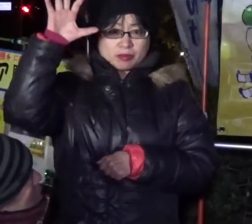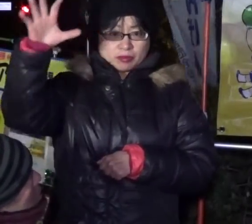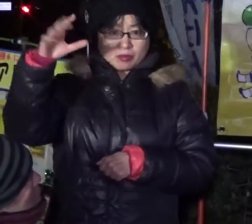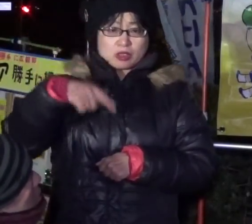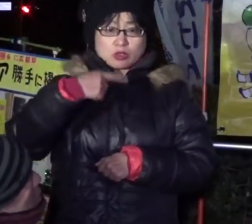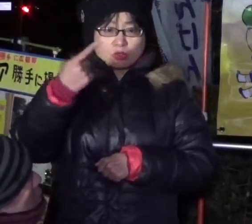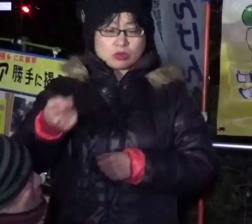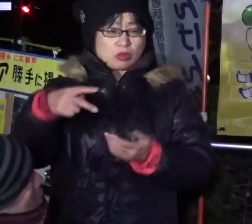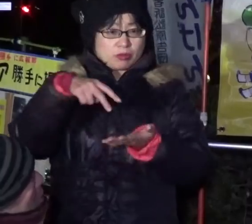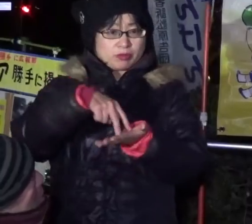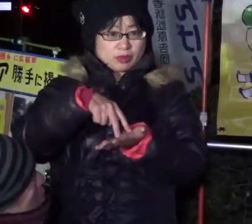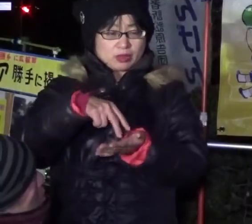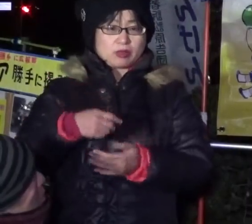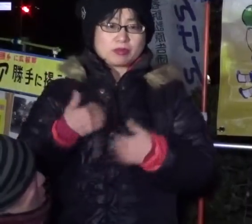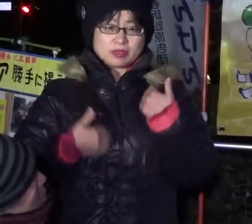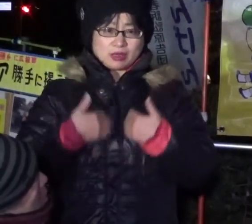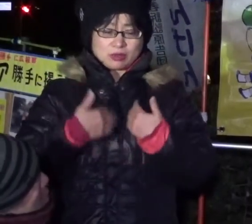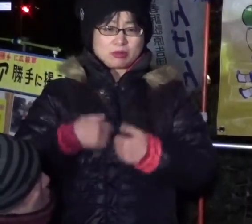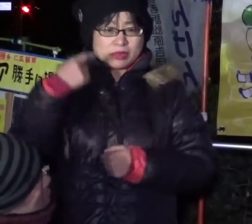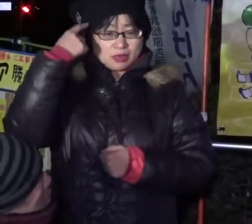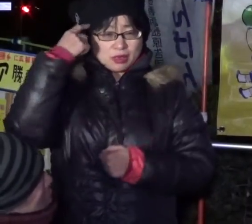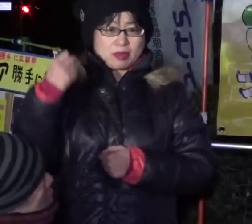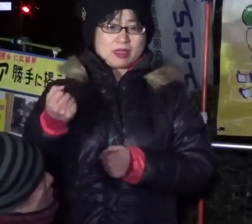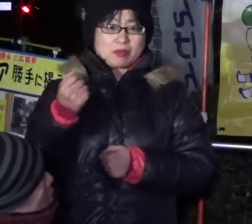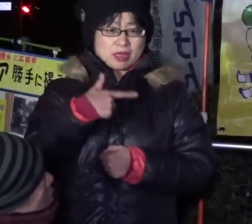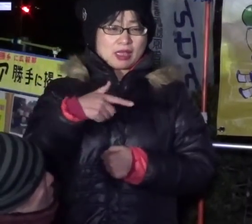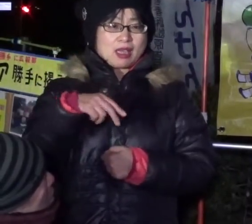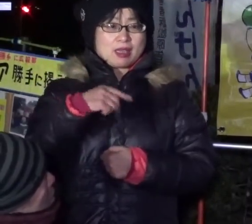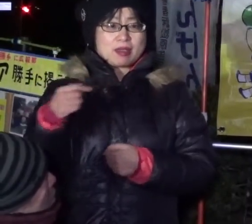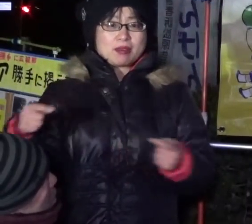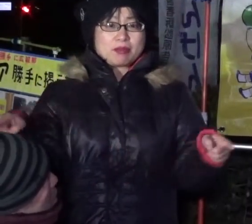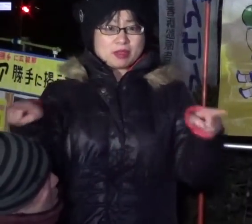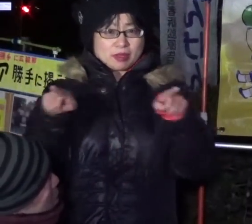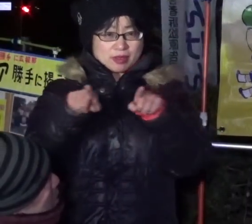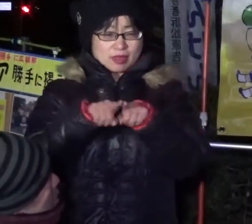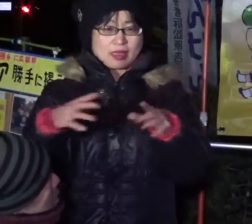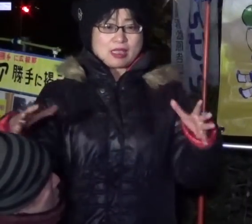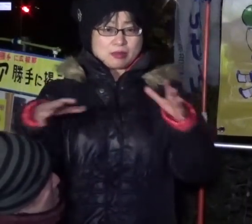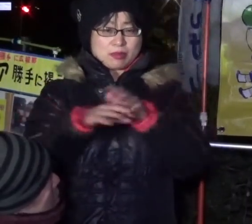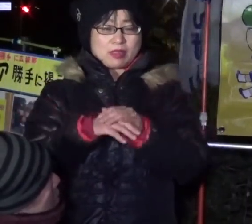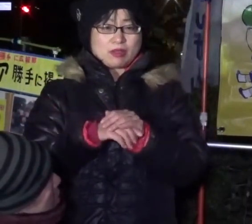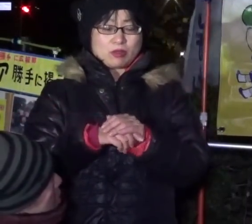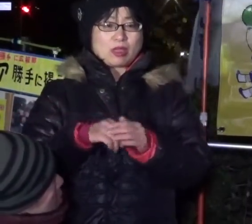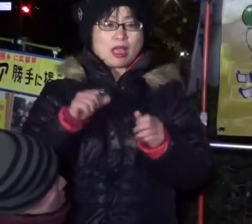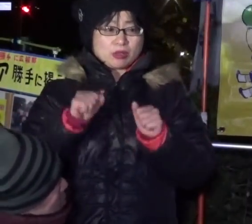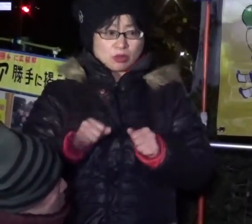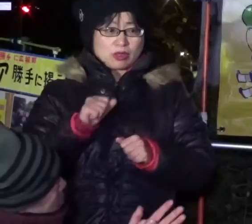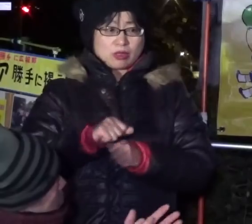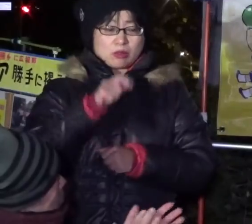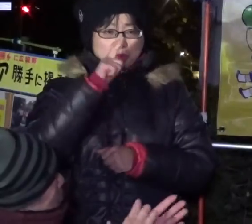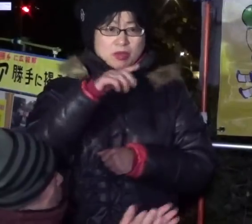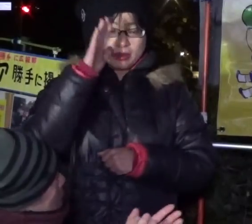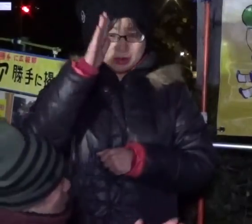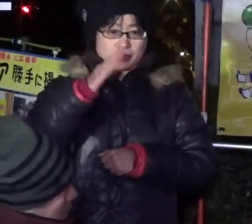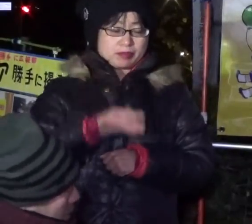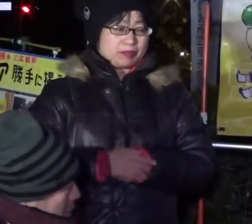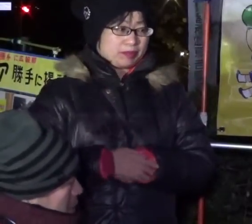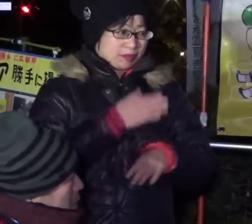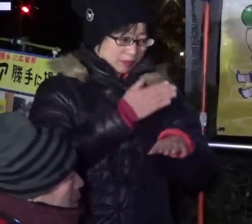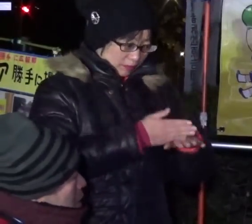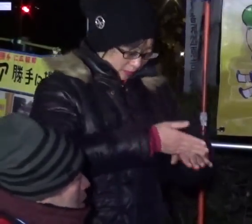のステージを楽しみにして、またみんなで集まれる時があるといいなと思ってます。どうもありがとうござい